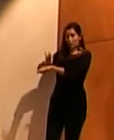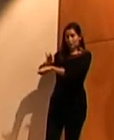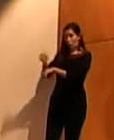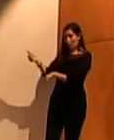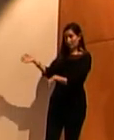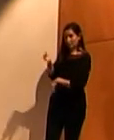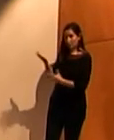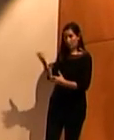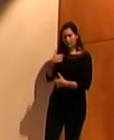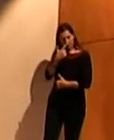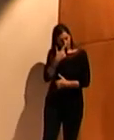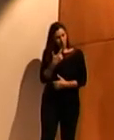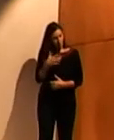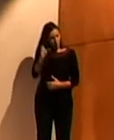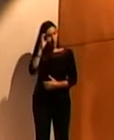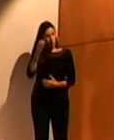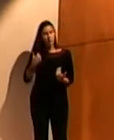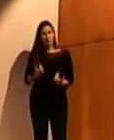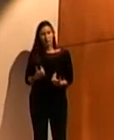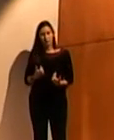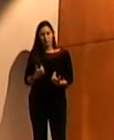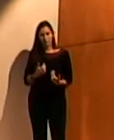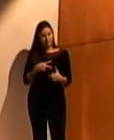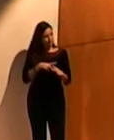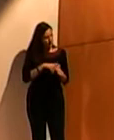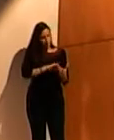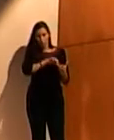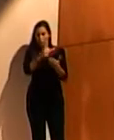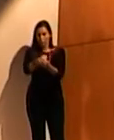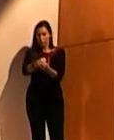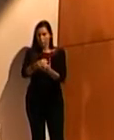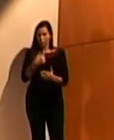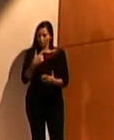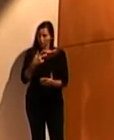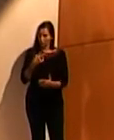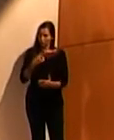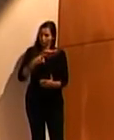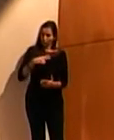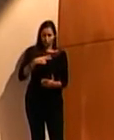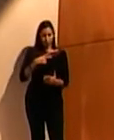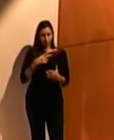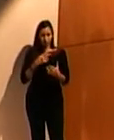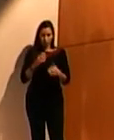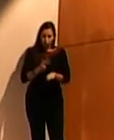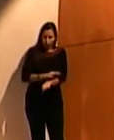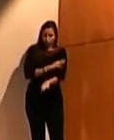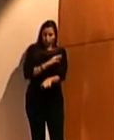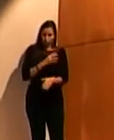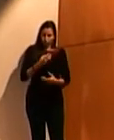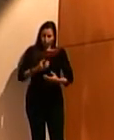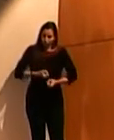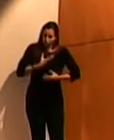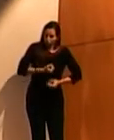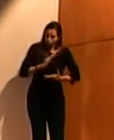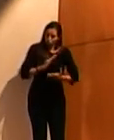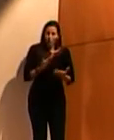écoutés tout le long, que leur ressenti avait été pris en compte pour la construction de l'abri.